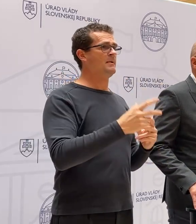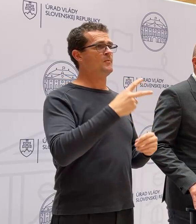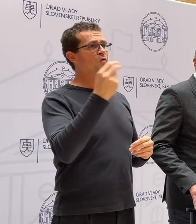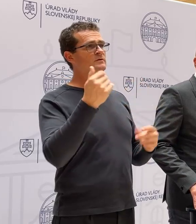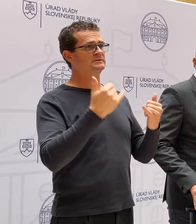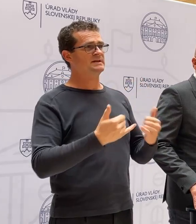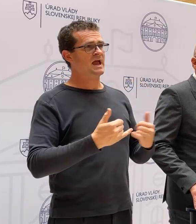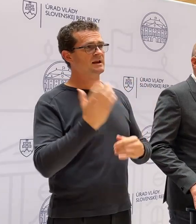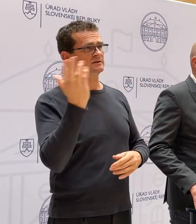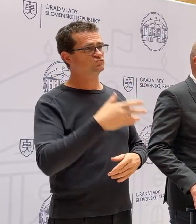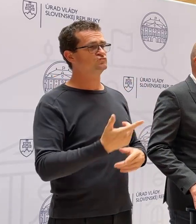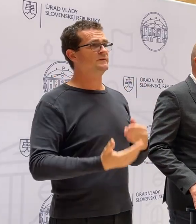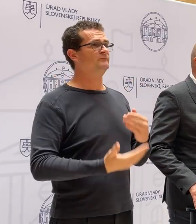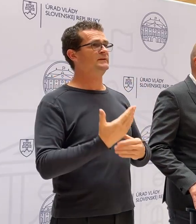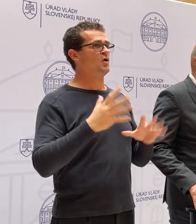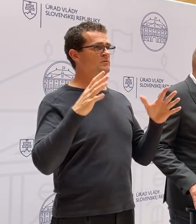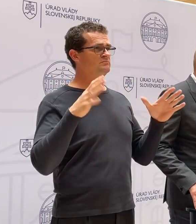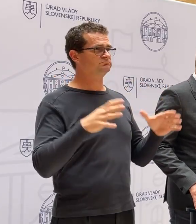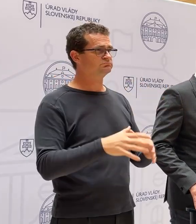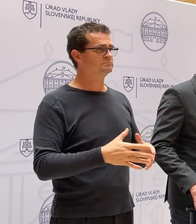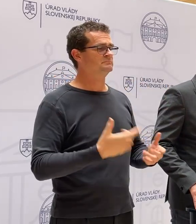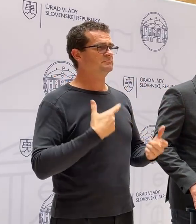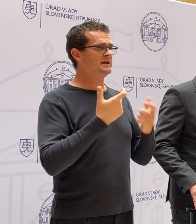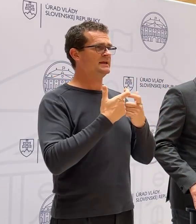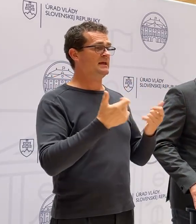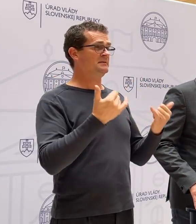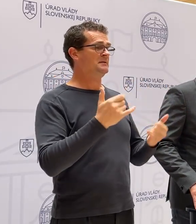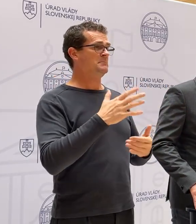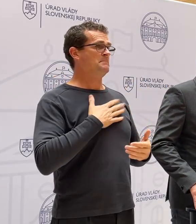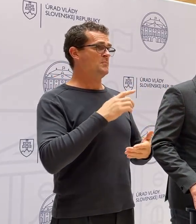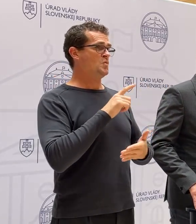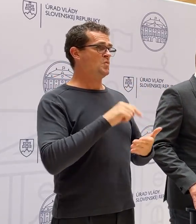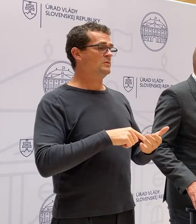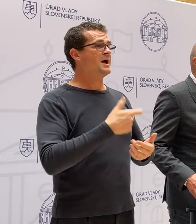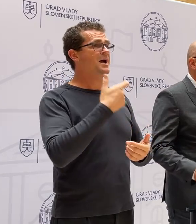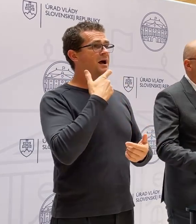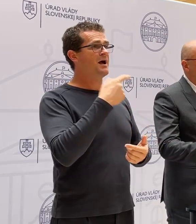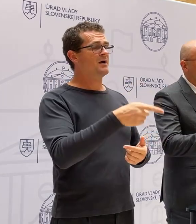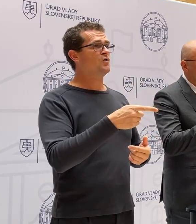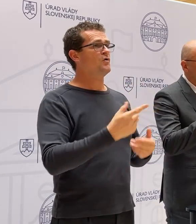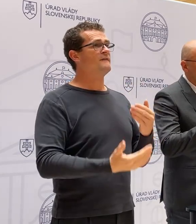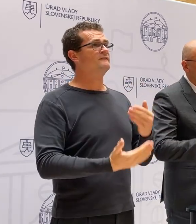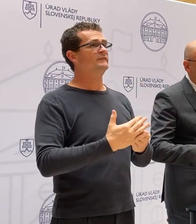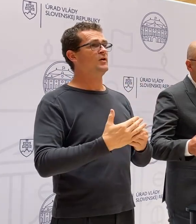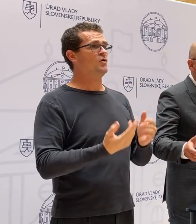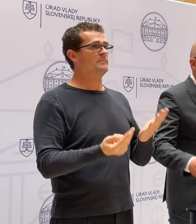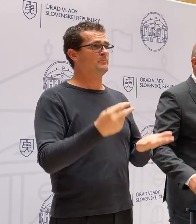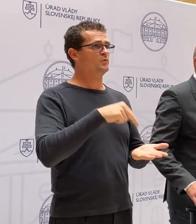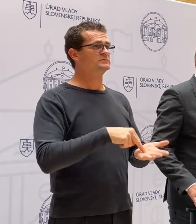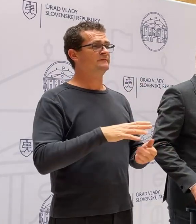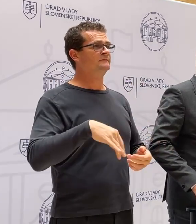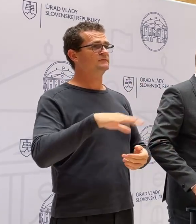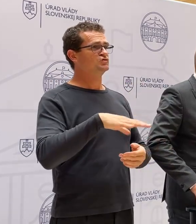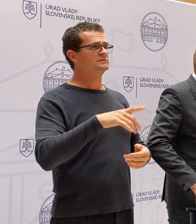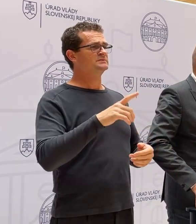do zahraničia. Východ sa vyľudňuje a potom samozrejme je na mieste otázka, ako sa má ten východ pozviechať, keď všetci